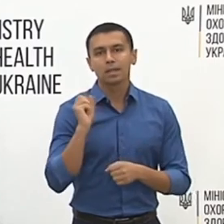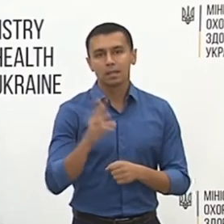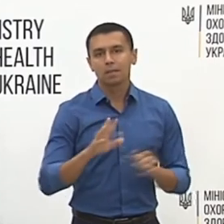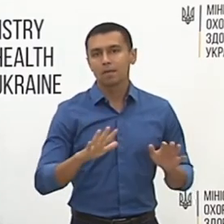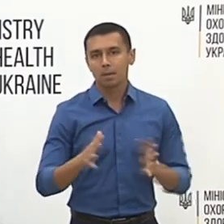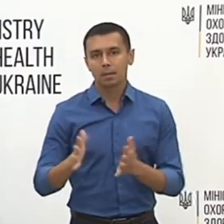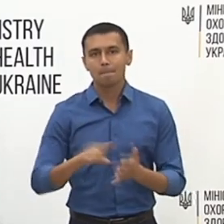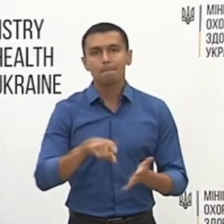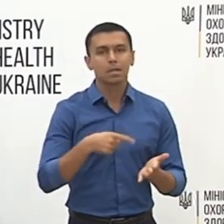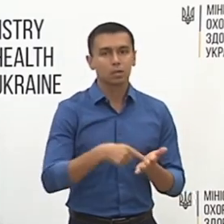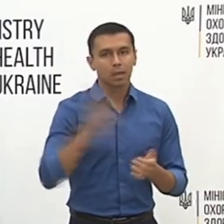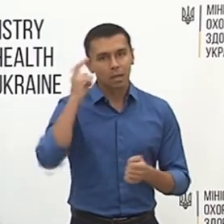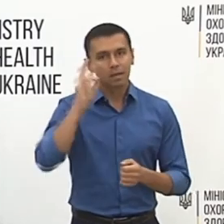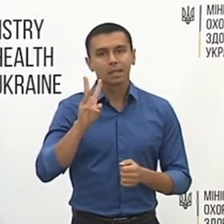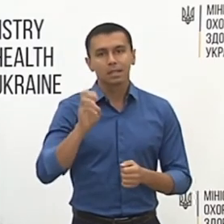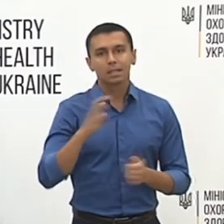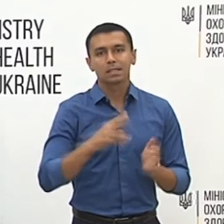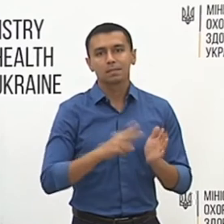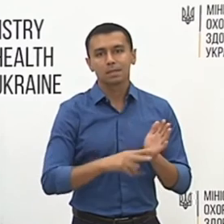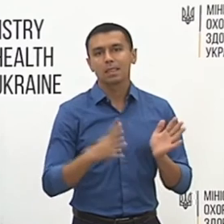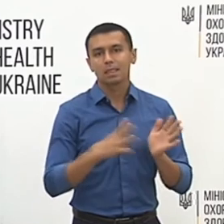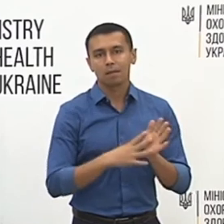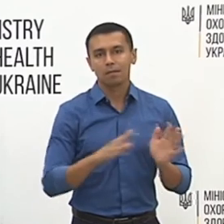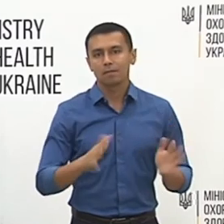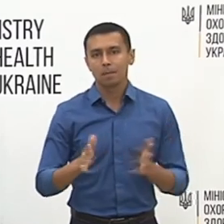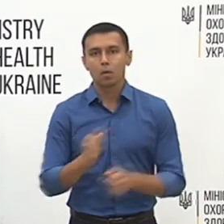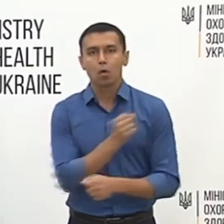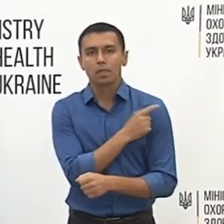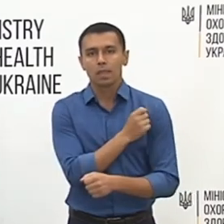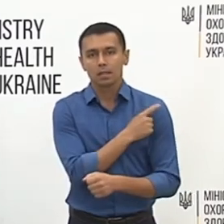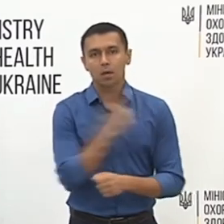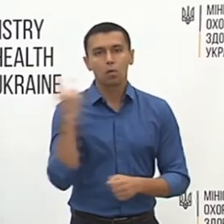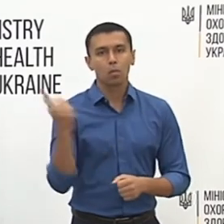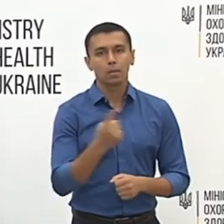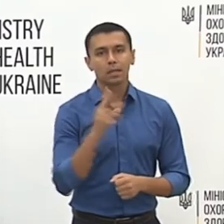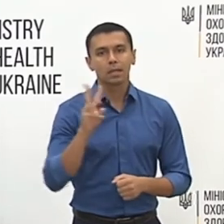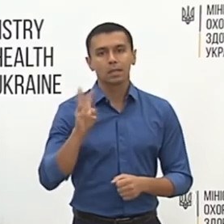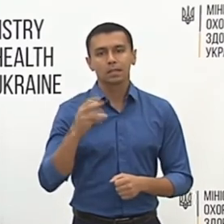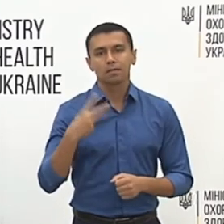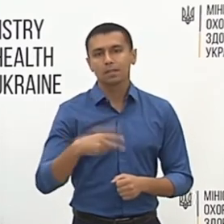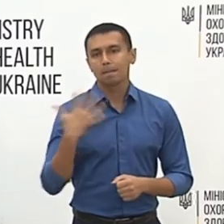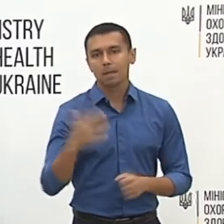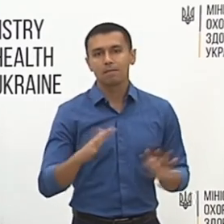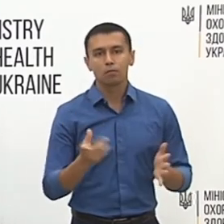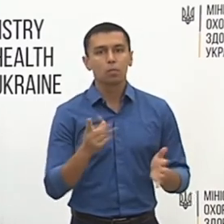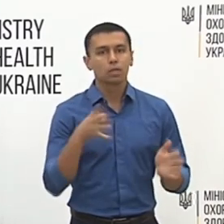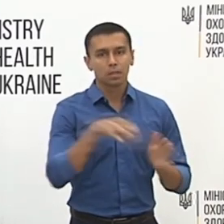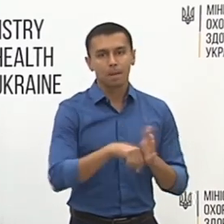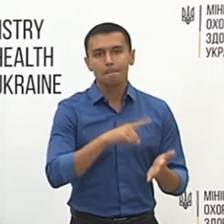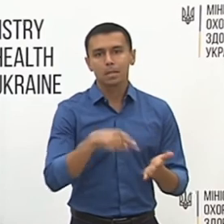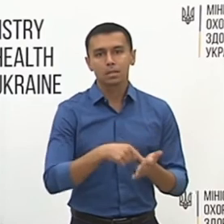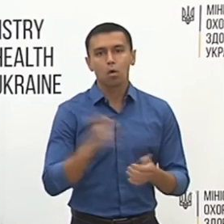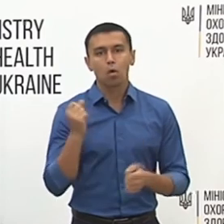випадків. Місто Київ – 379 випадків. Одеська область – 325 випадків, в тому числі місто